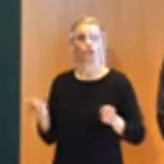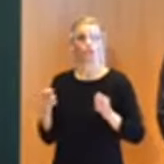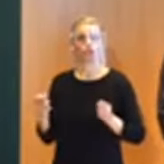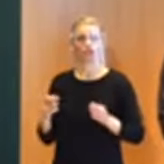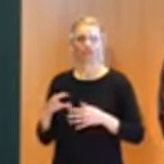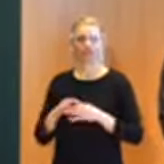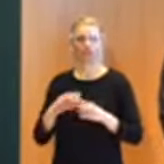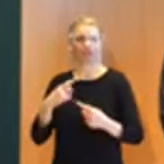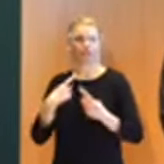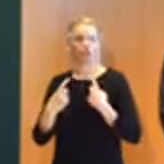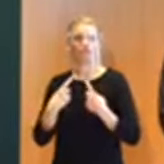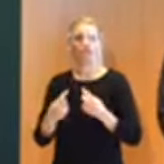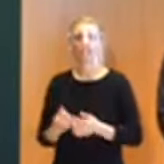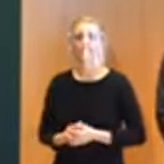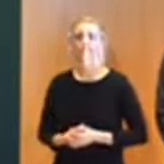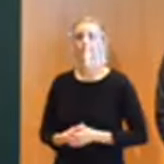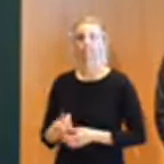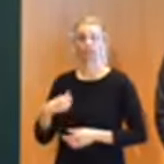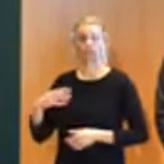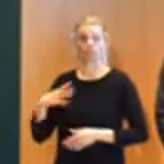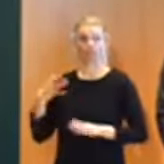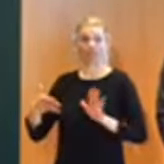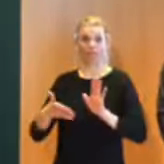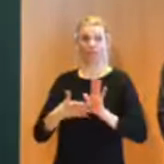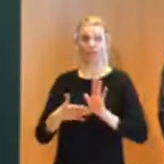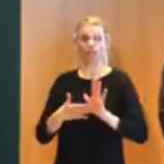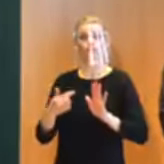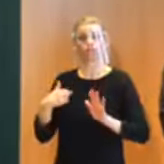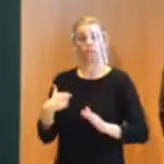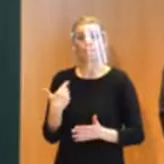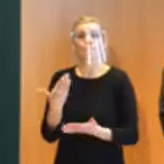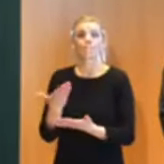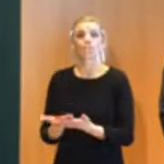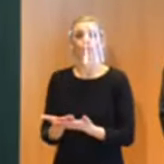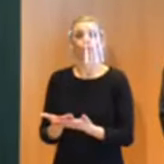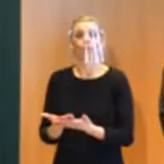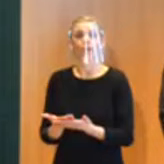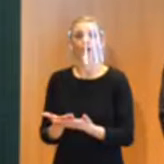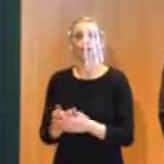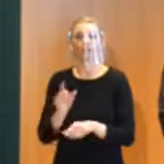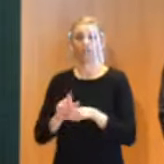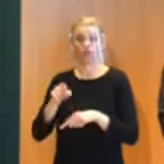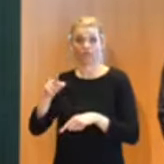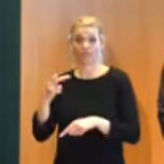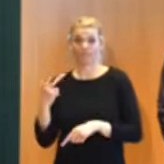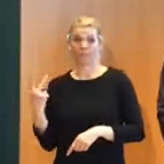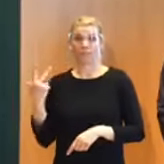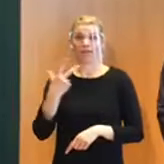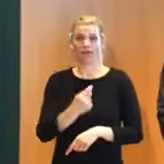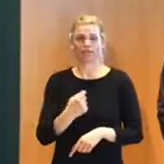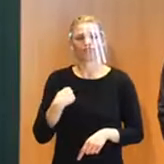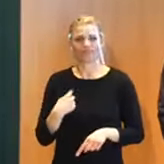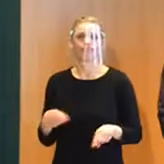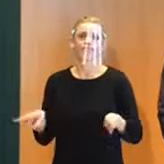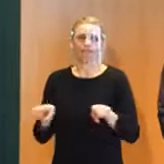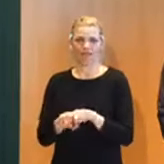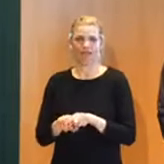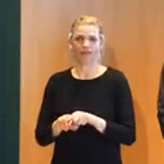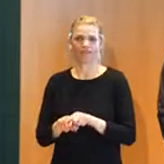Ja som Igor Matovičovi ponúkol, aby som mu uľahčil odchod z vlády, že odídem spolu s